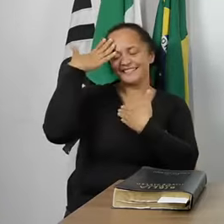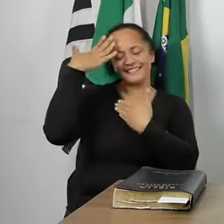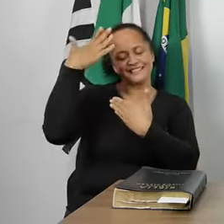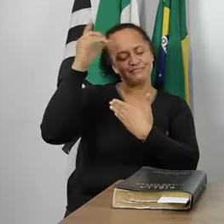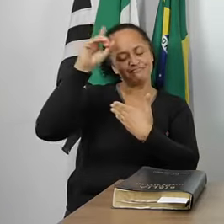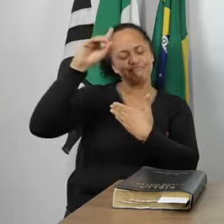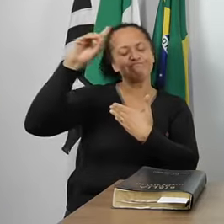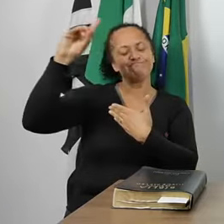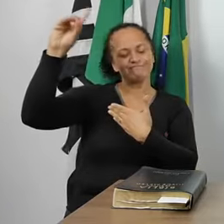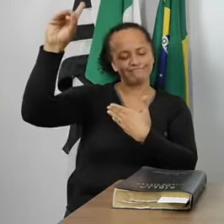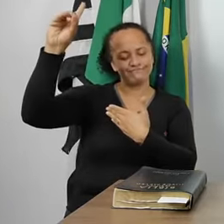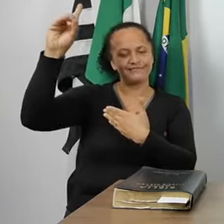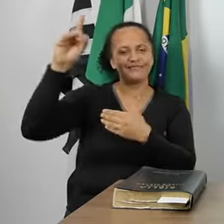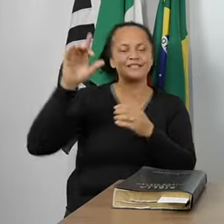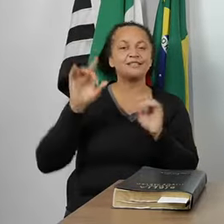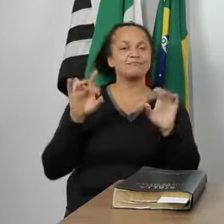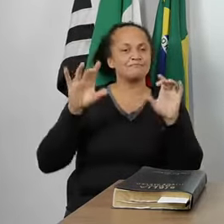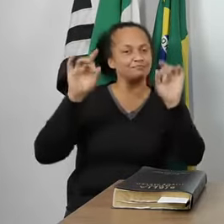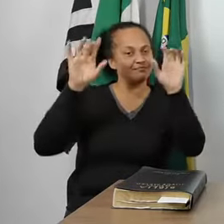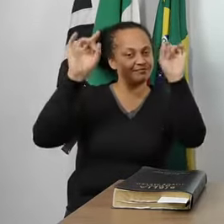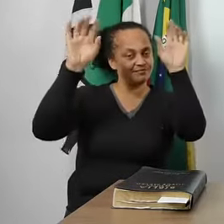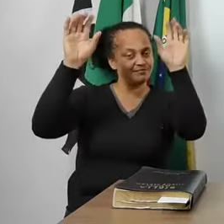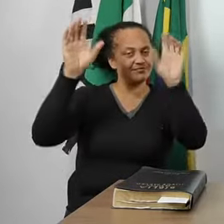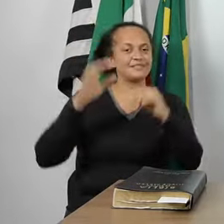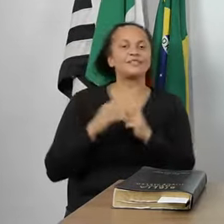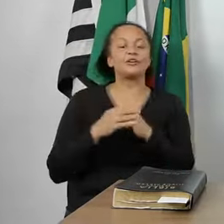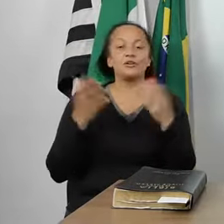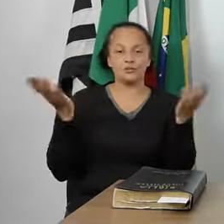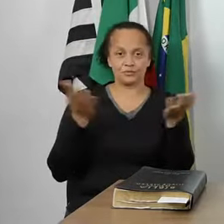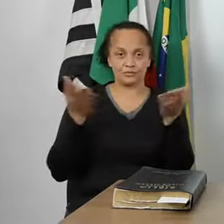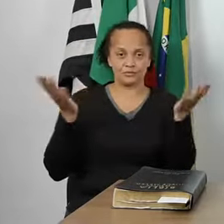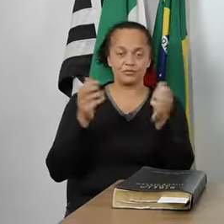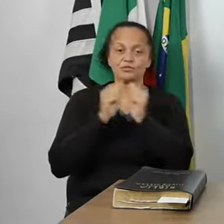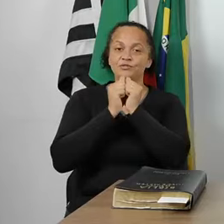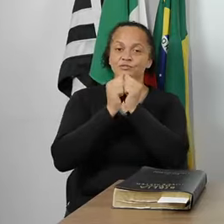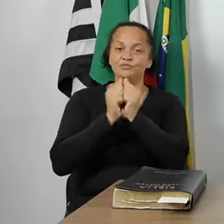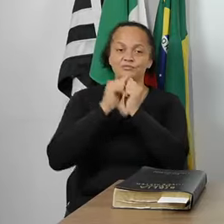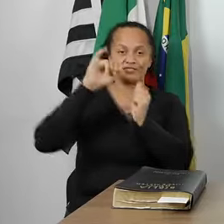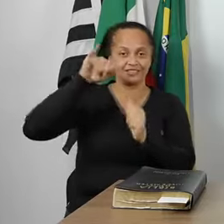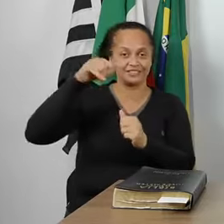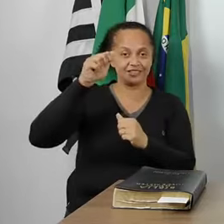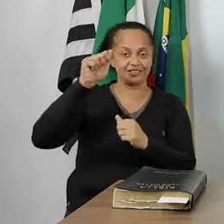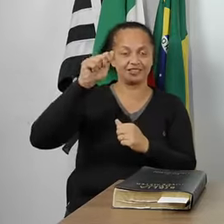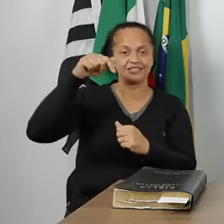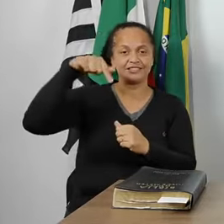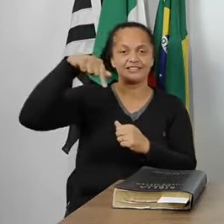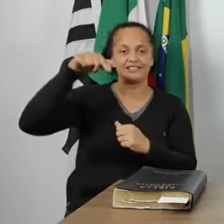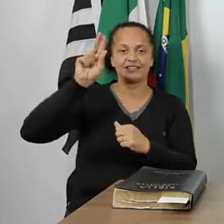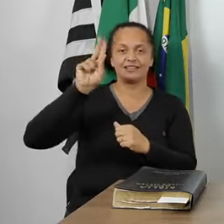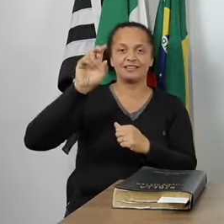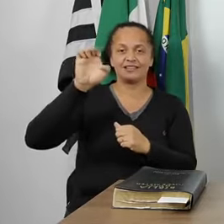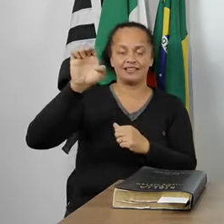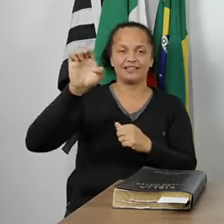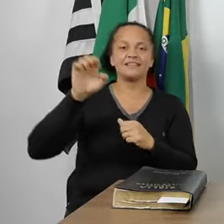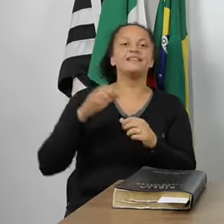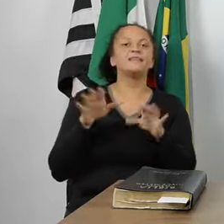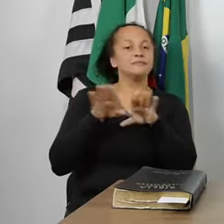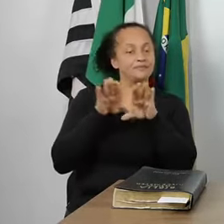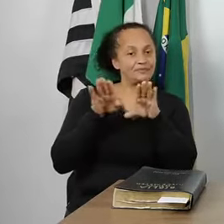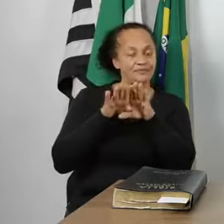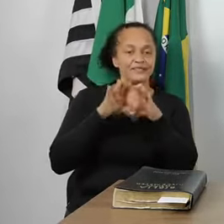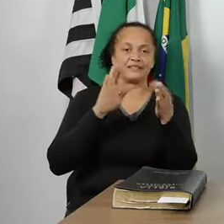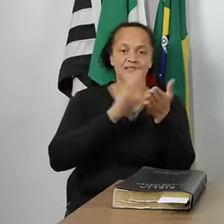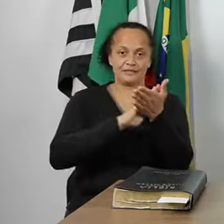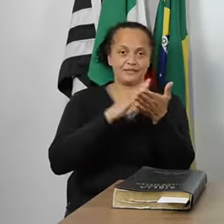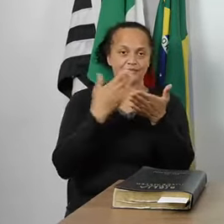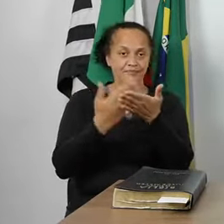momento precioso. Hoje nós estamos aqui com a Jaque na transmissão, a Regiane na tradução de Libras, o